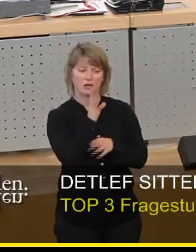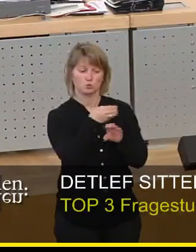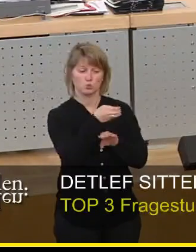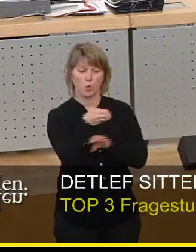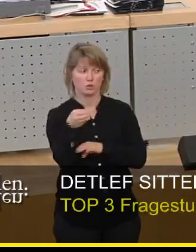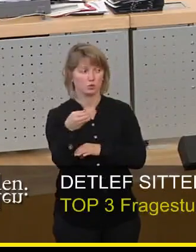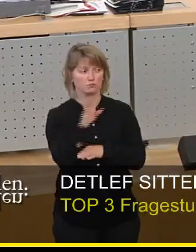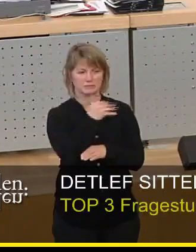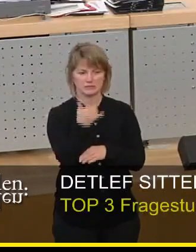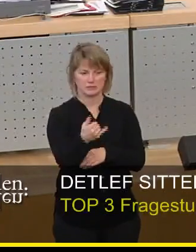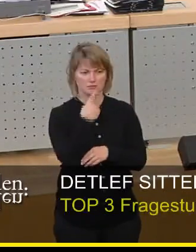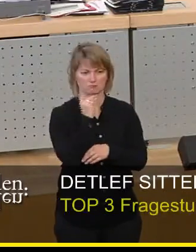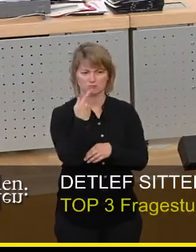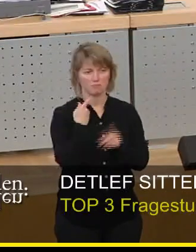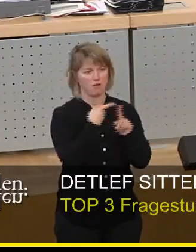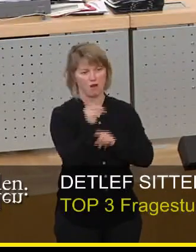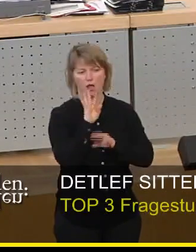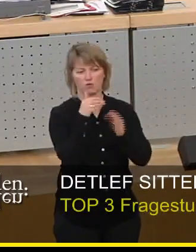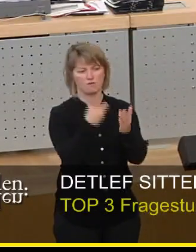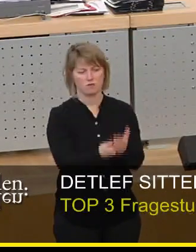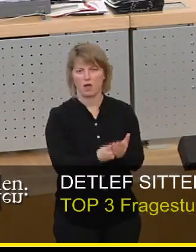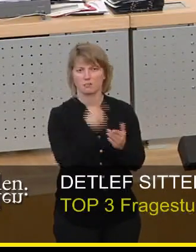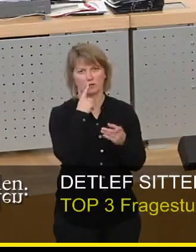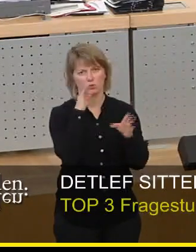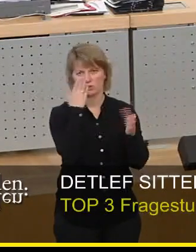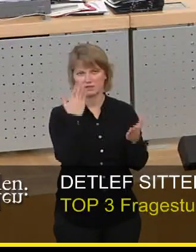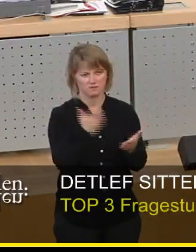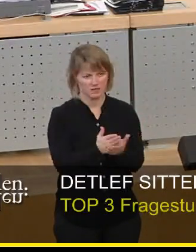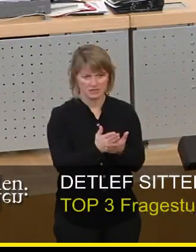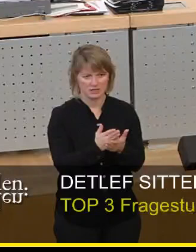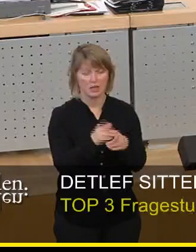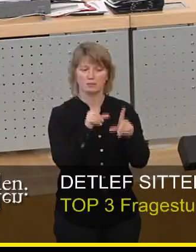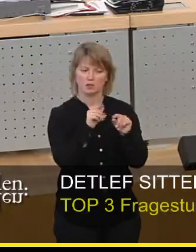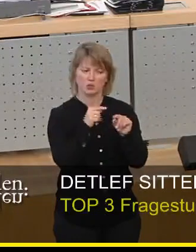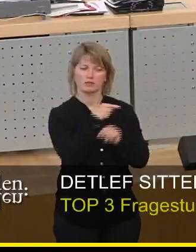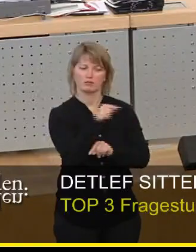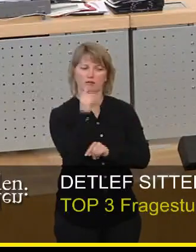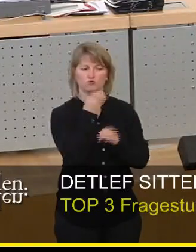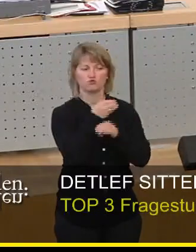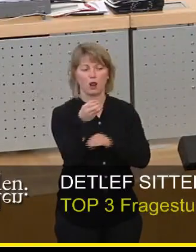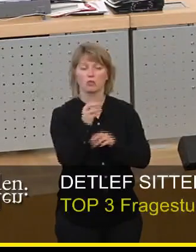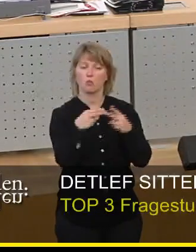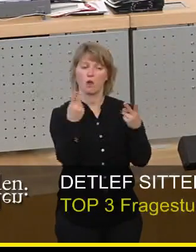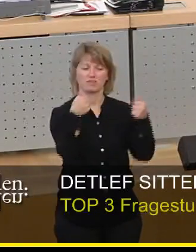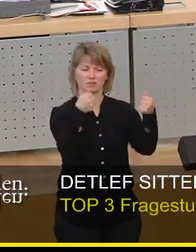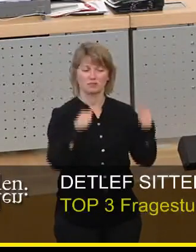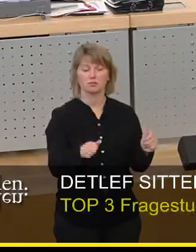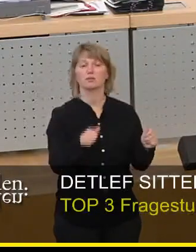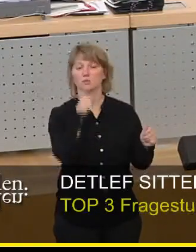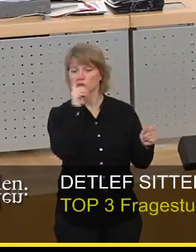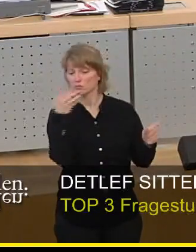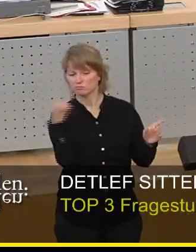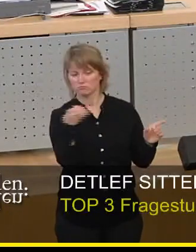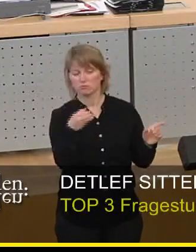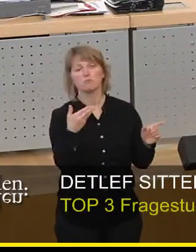noch nicht in allen Aufgaben vollständig erfolgt ist, wurden diese Stellen noch nicht ausgeschrieben oder besetzt, beziehungsweise noch